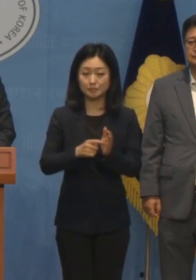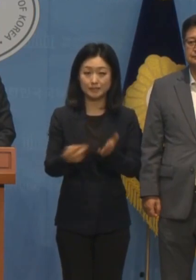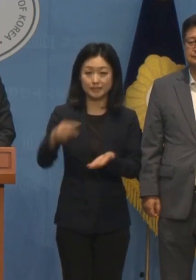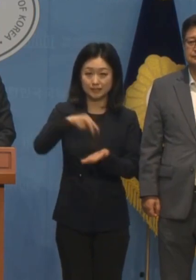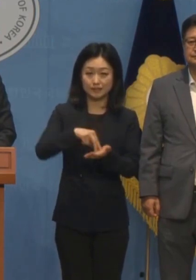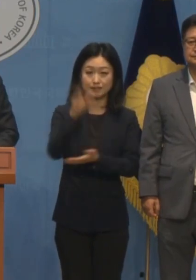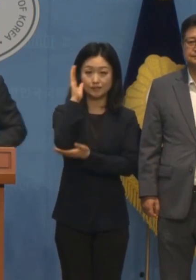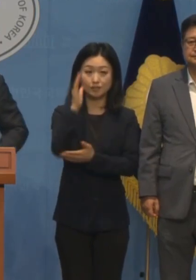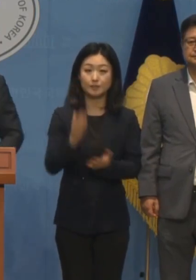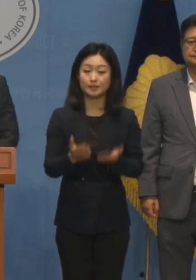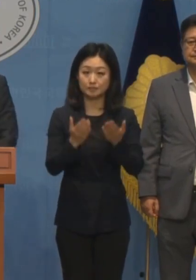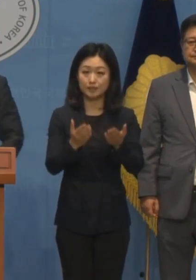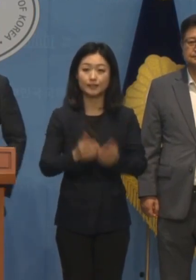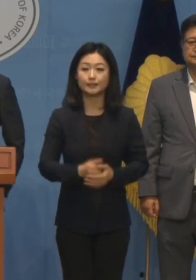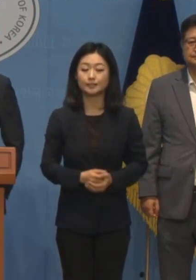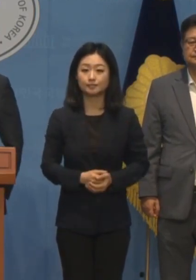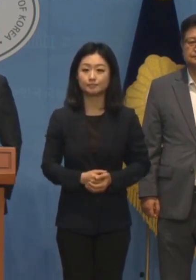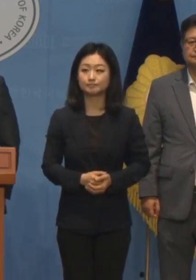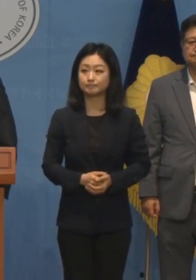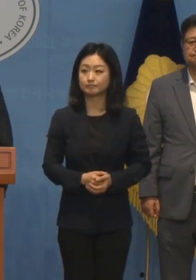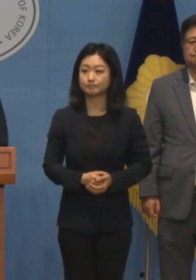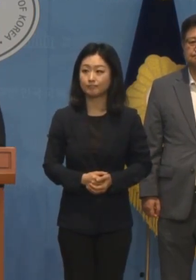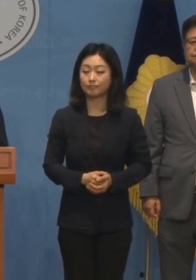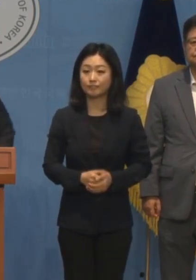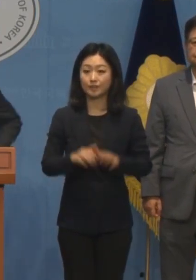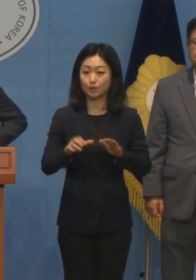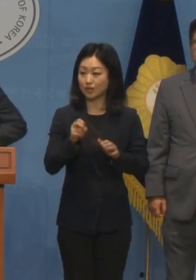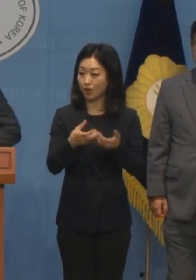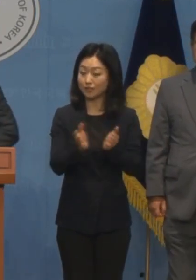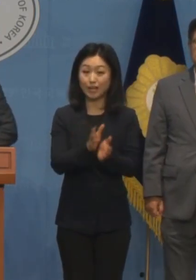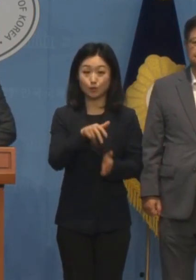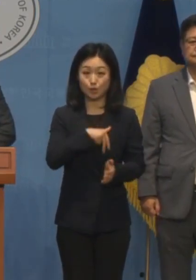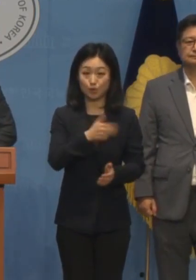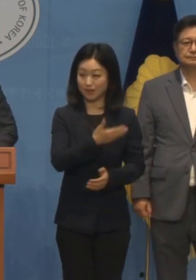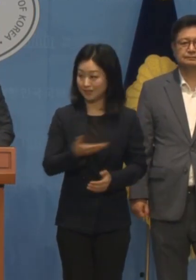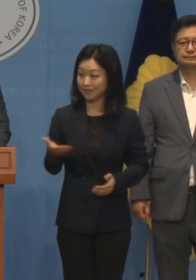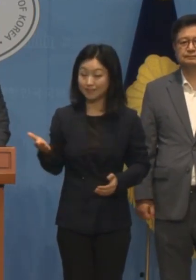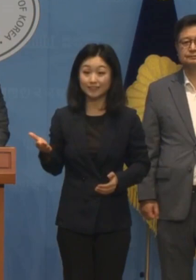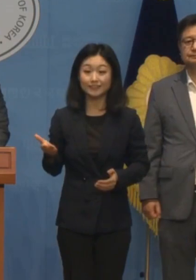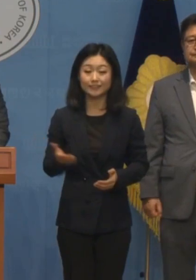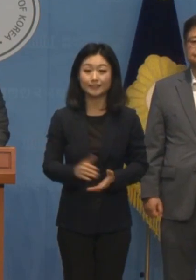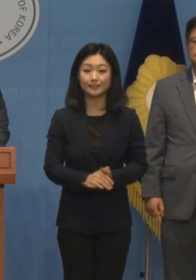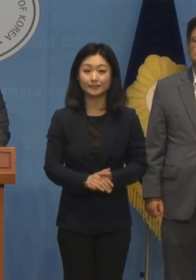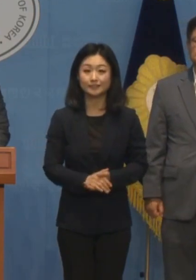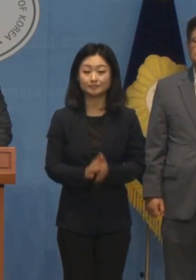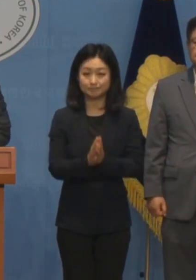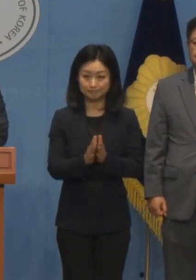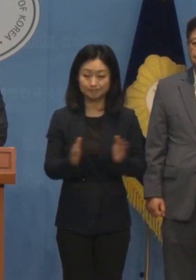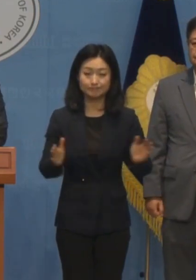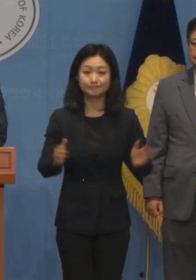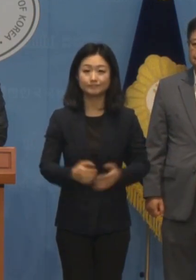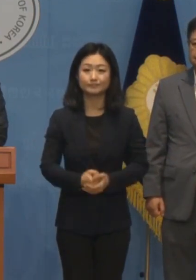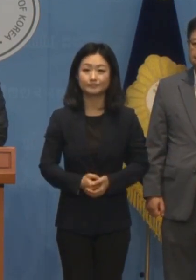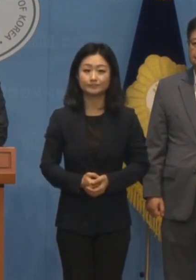섰습니다. 예, 우리 과방 여당 의원들 지금 우선 급하게 모았는데 시작하겠습니다.